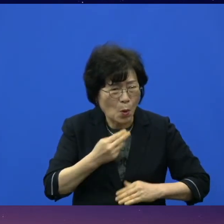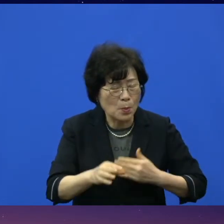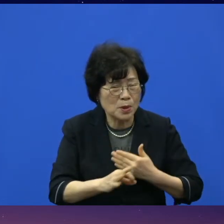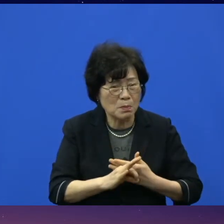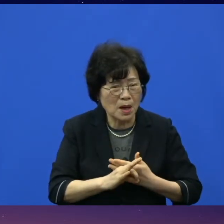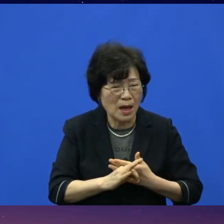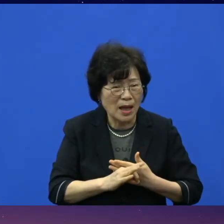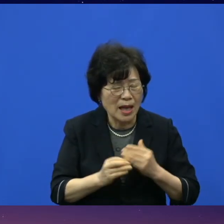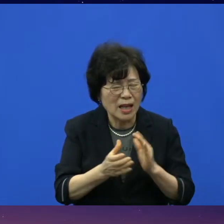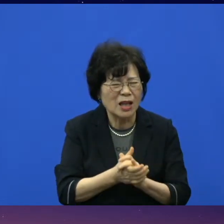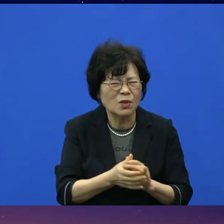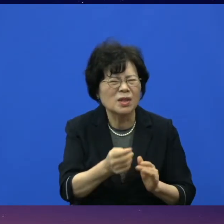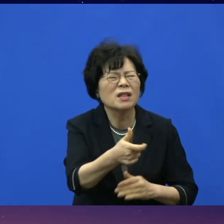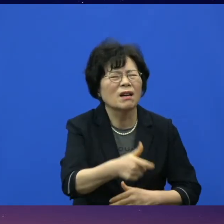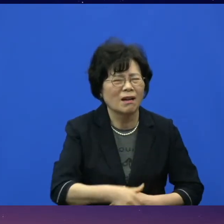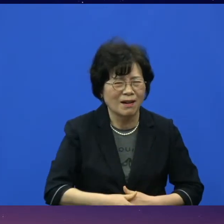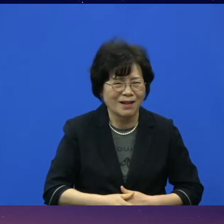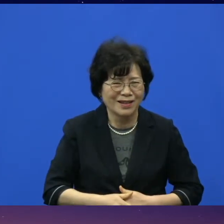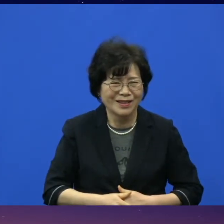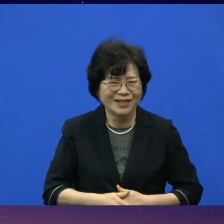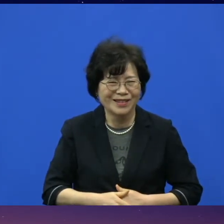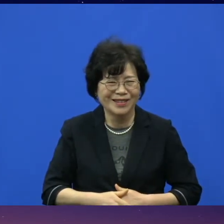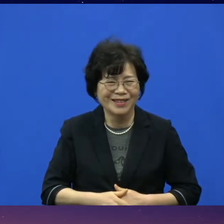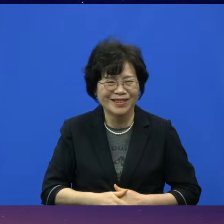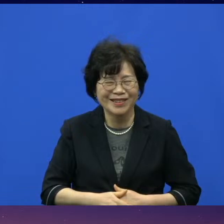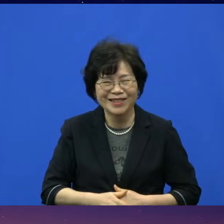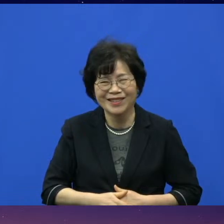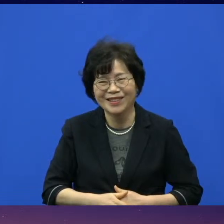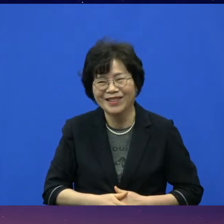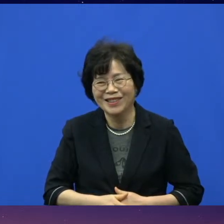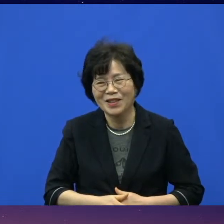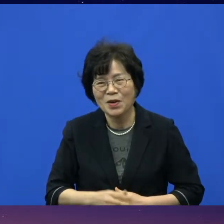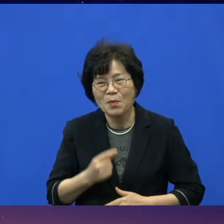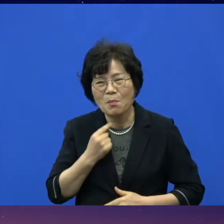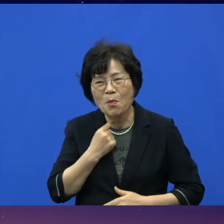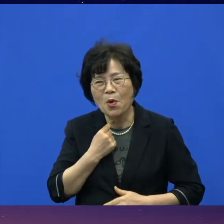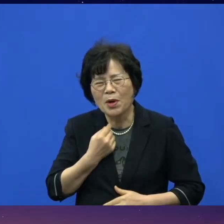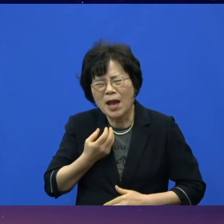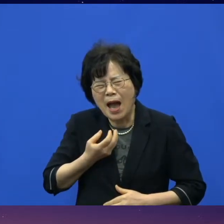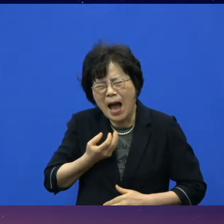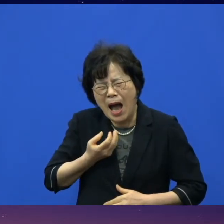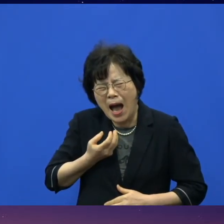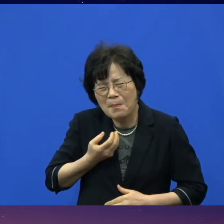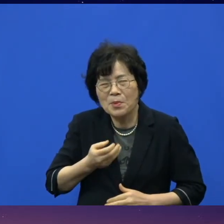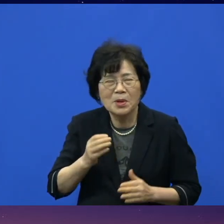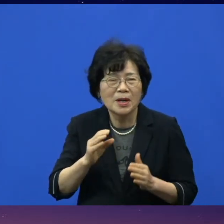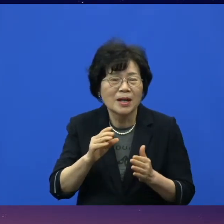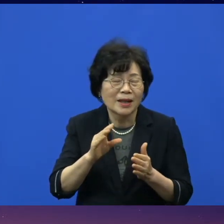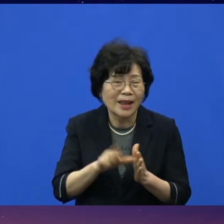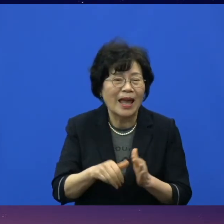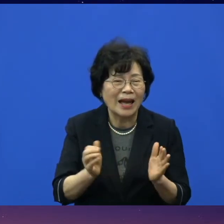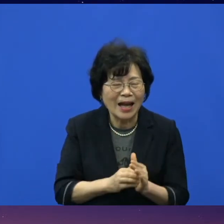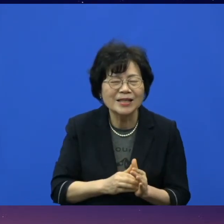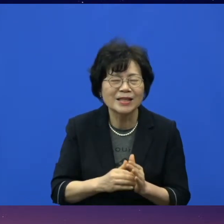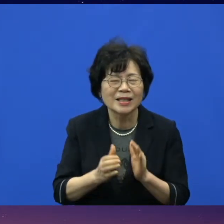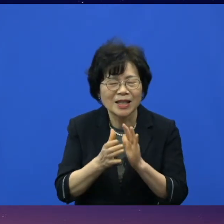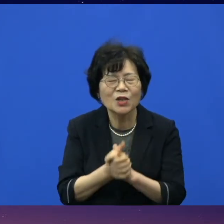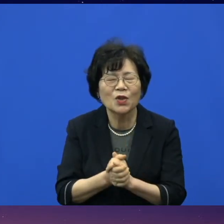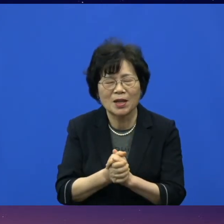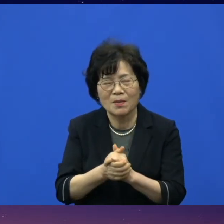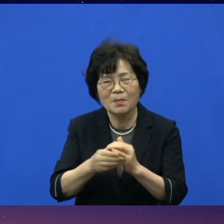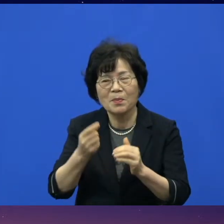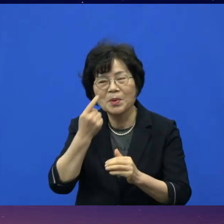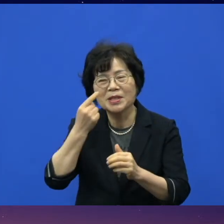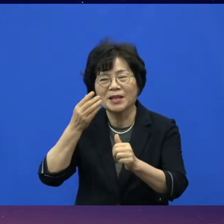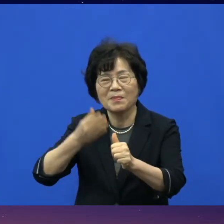생목소리를 내면 안 돼요. 홀리 보이스로 목소리가 걸컬할 정도로 막 부러지고 하면 좋겠어요. 오늘